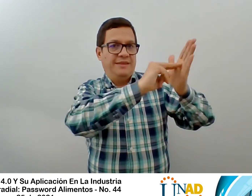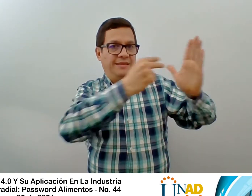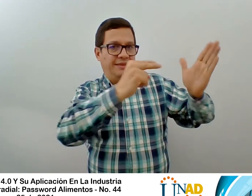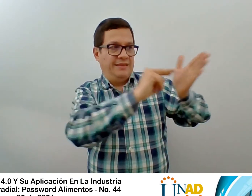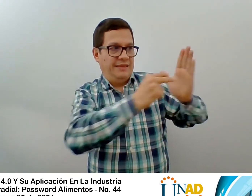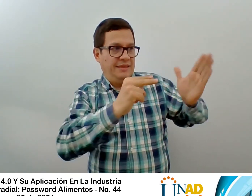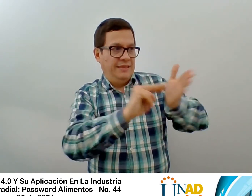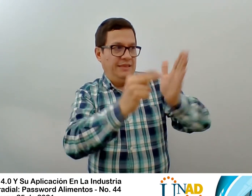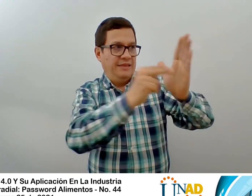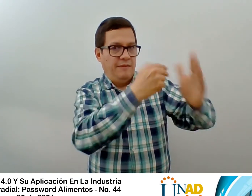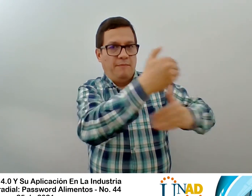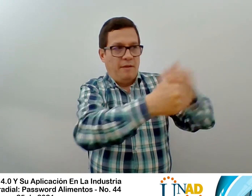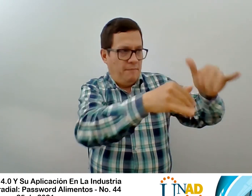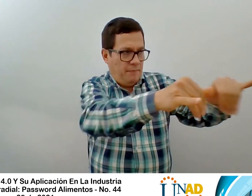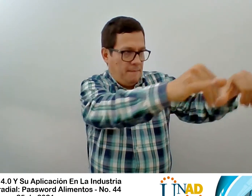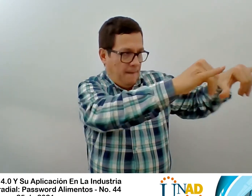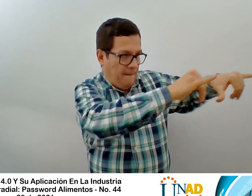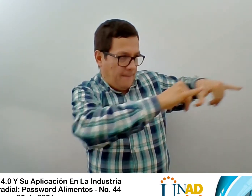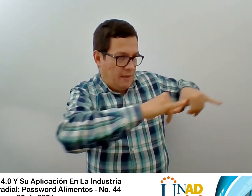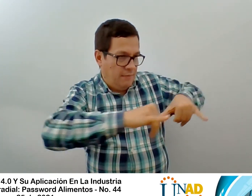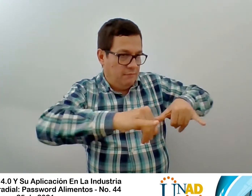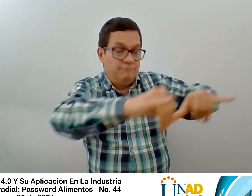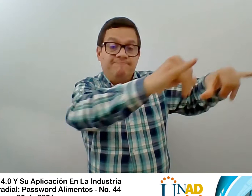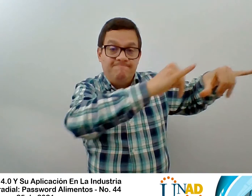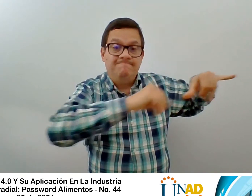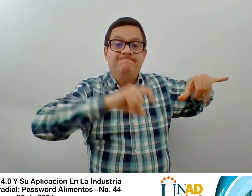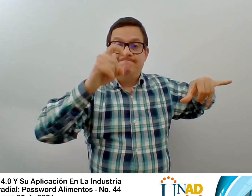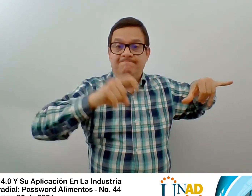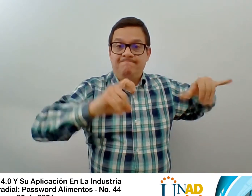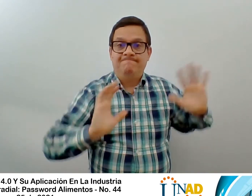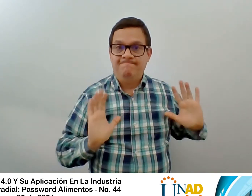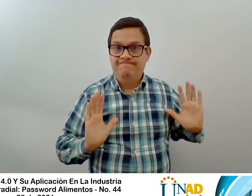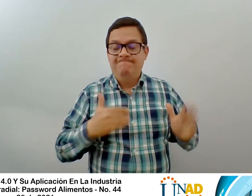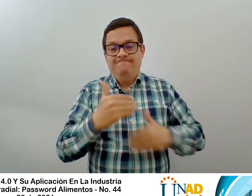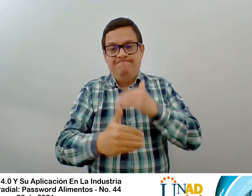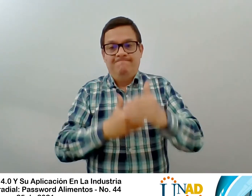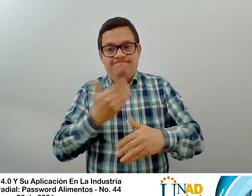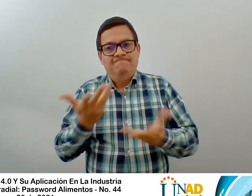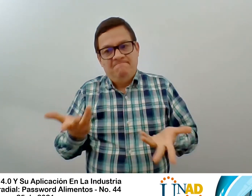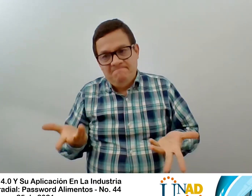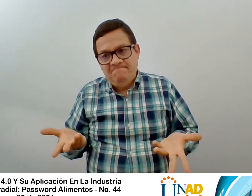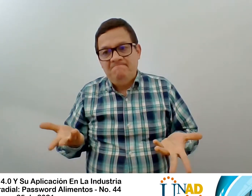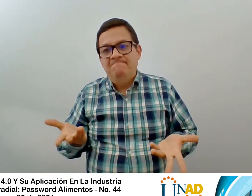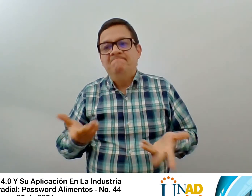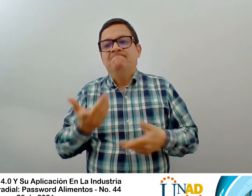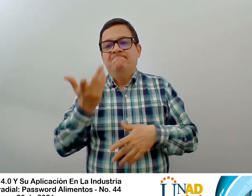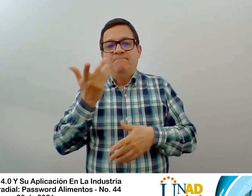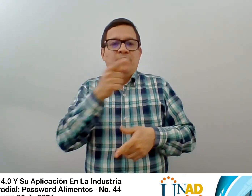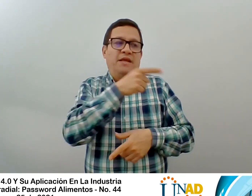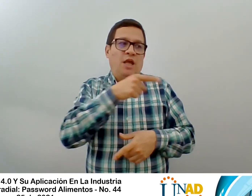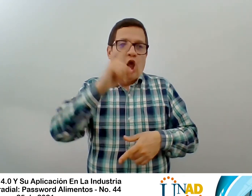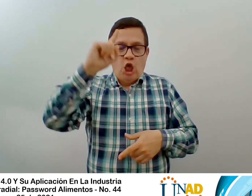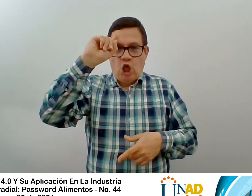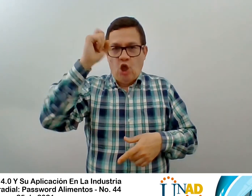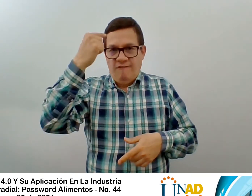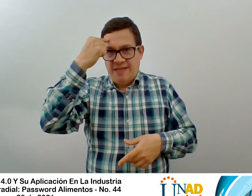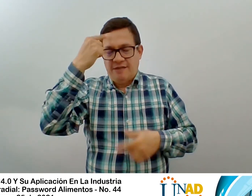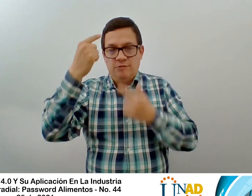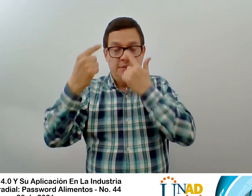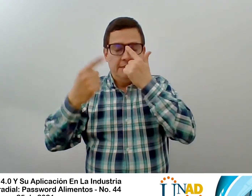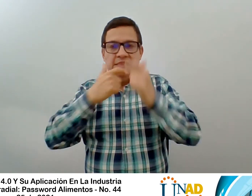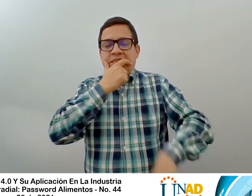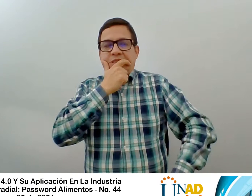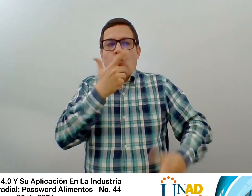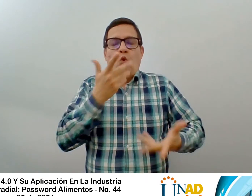también debería tecnificarse y de una manera homogénea. Entonces, en conclusión, damos unos avances, lo